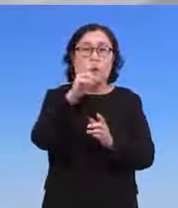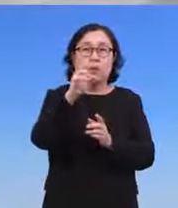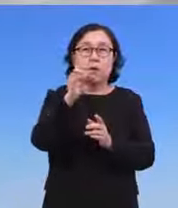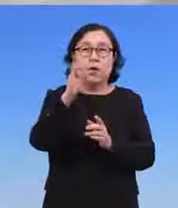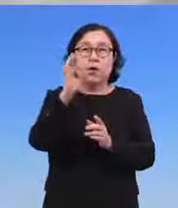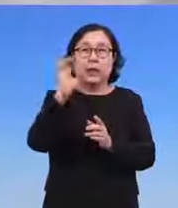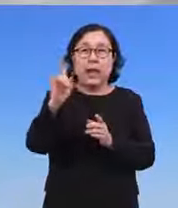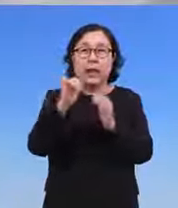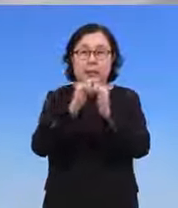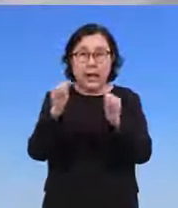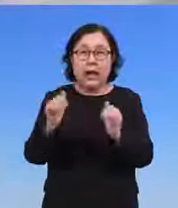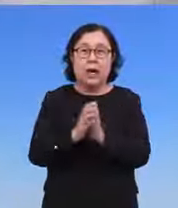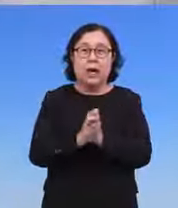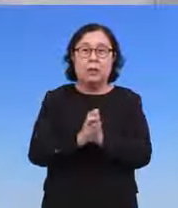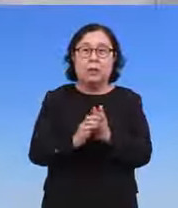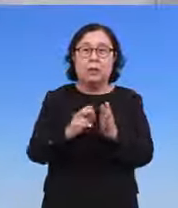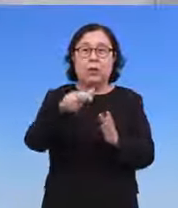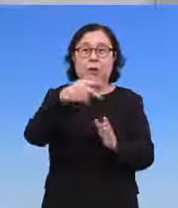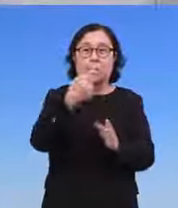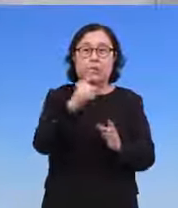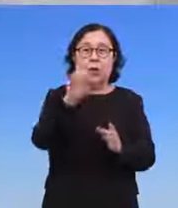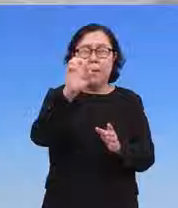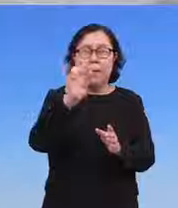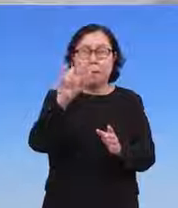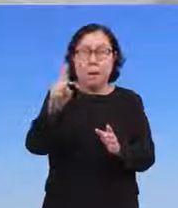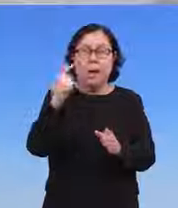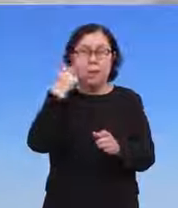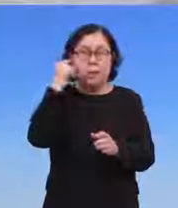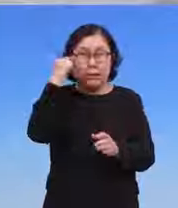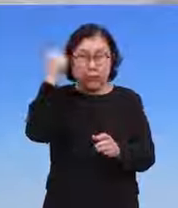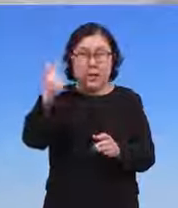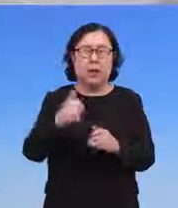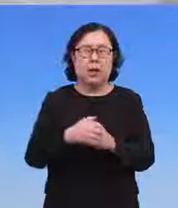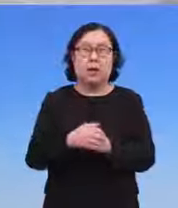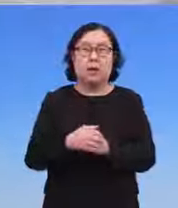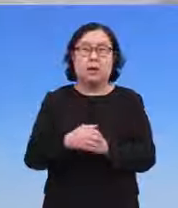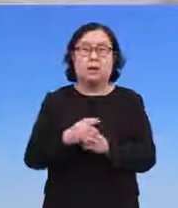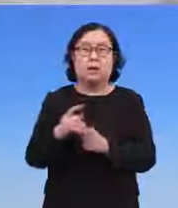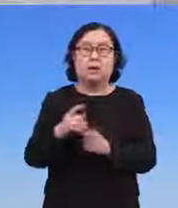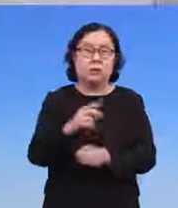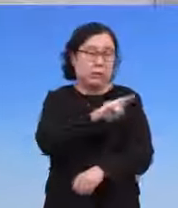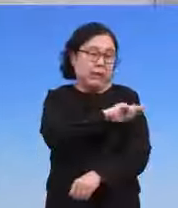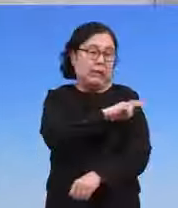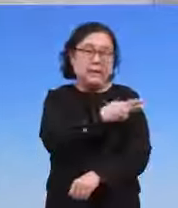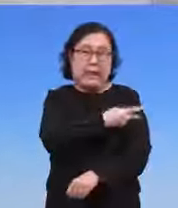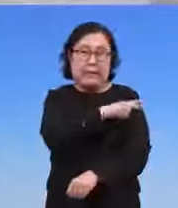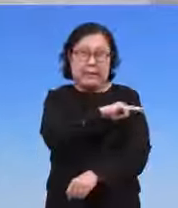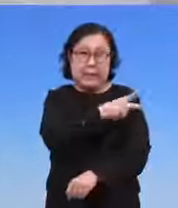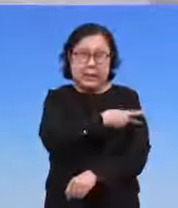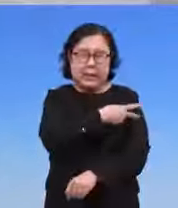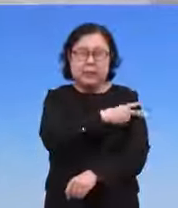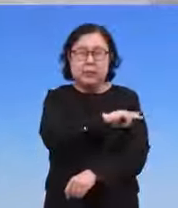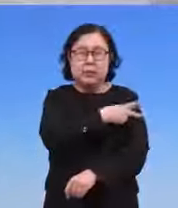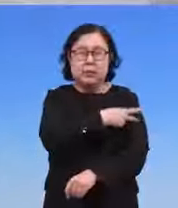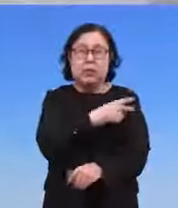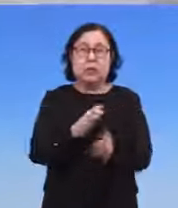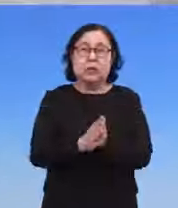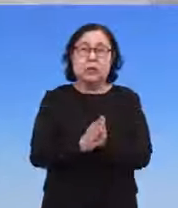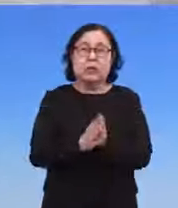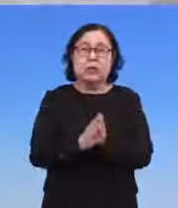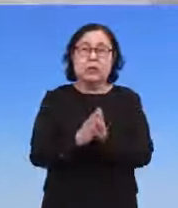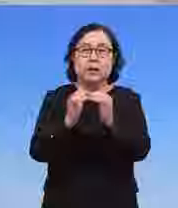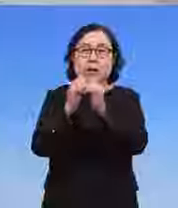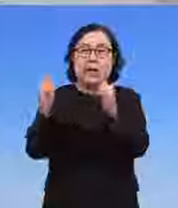무슨 이념에 찌든 좌파 목사다. 그 이단은 확실히 이단이긴 이단 맞아요. 무슨 설교를 그 사람 하나를 그렇게 매장시키는 데다가 시간을